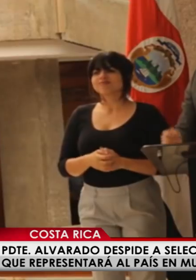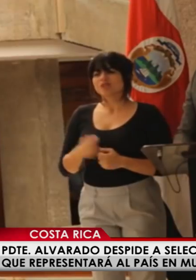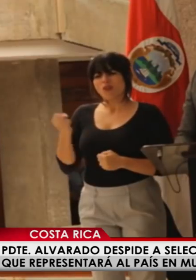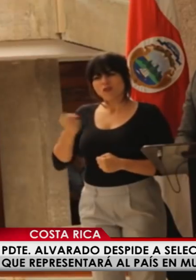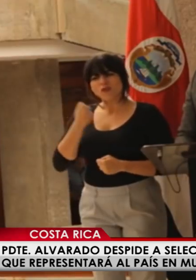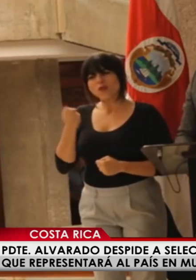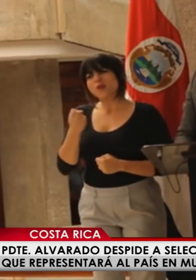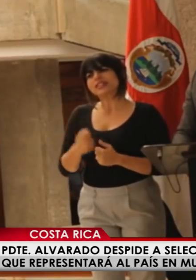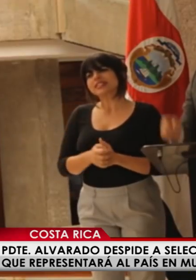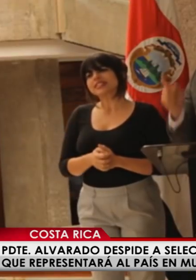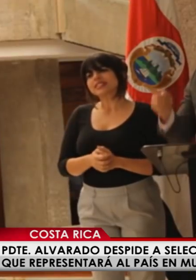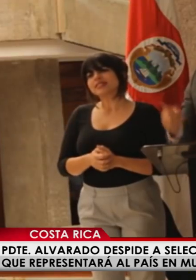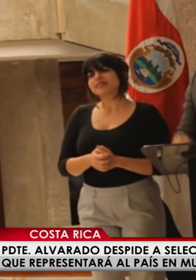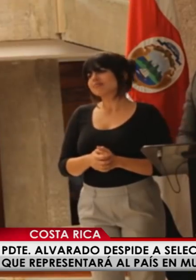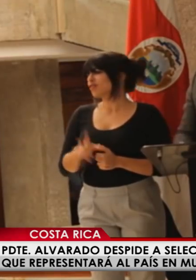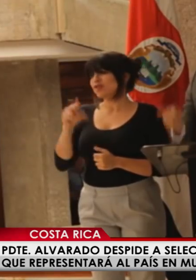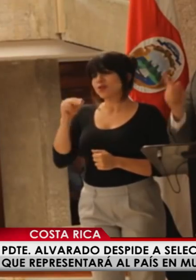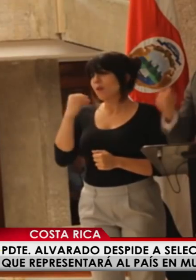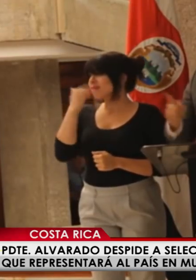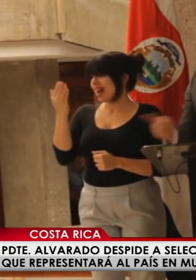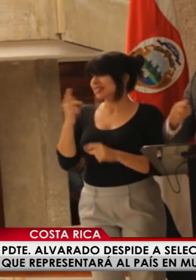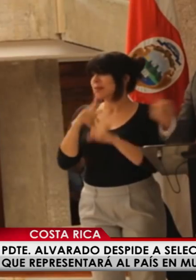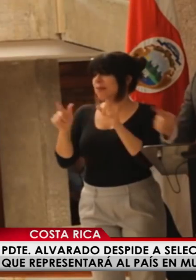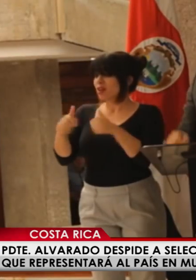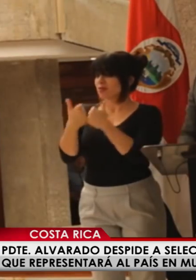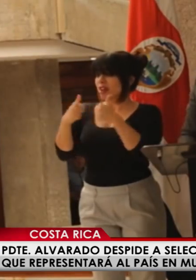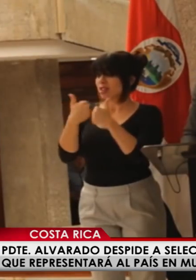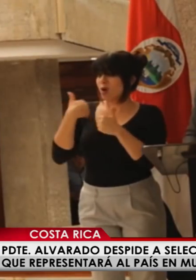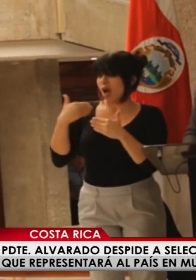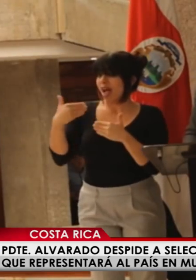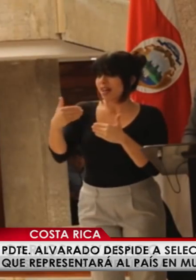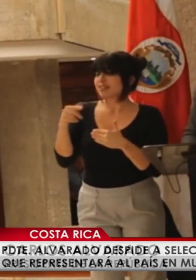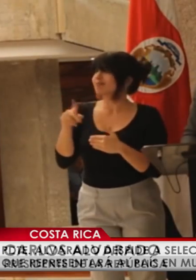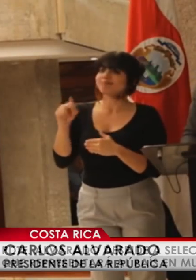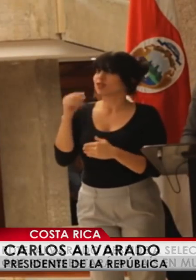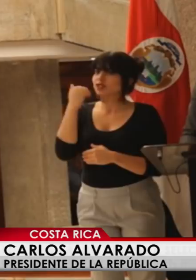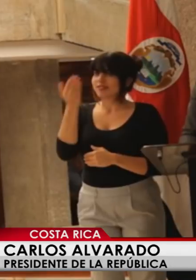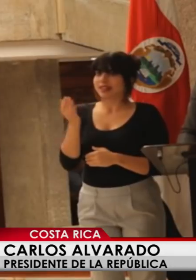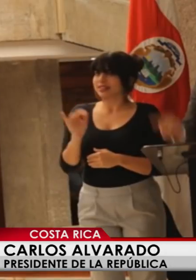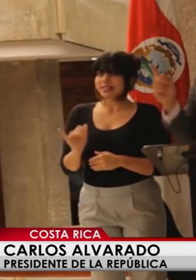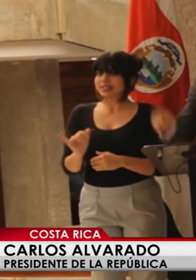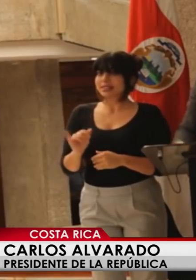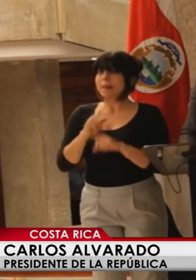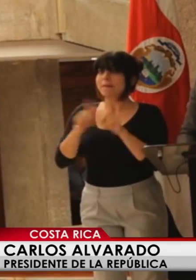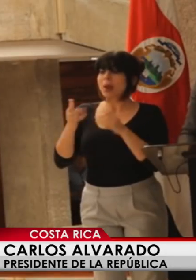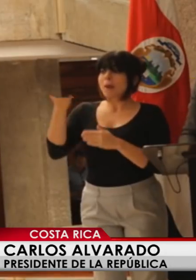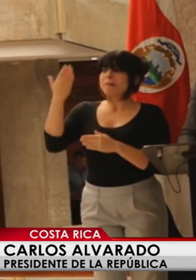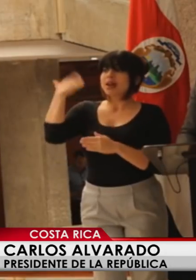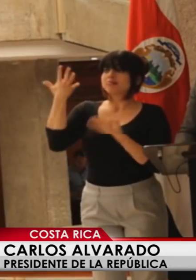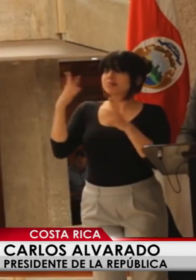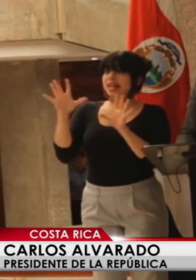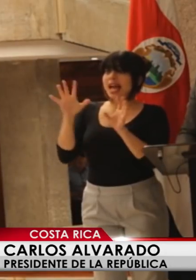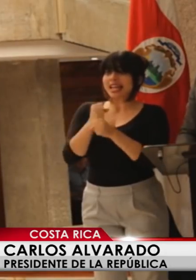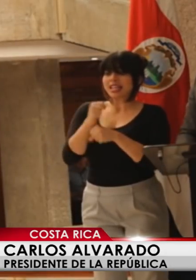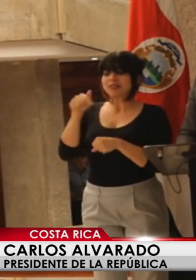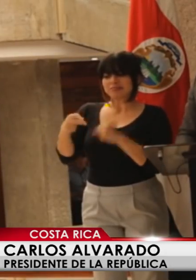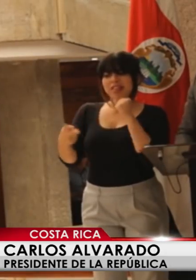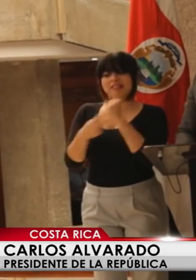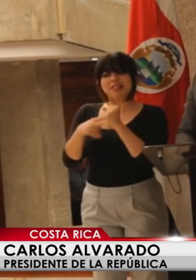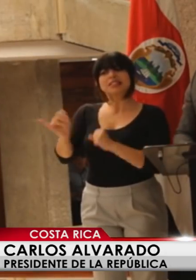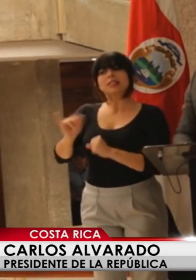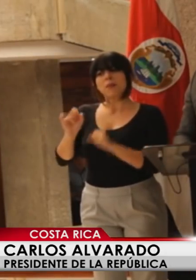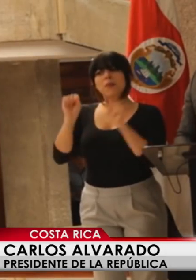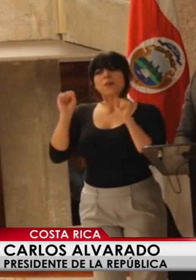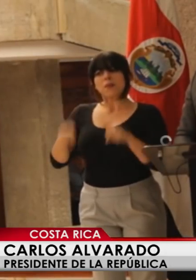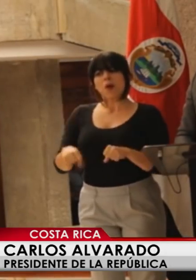fuerza. No va a ser fácil, pero los retos que tenemos por delante no son fáciles. Pero en el pasado lo hemos hecho y esta vez también